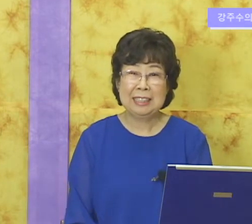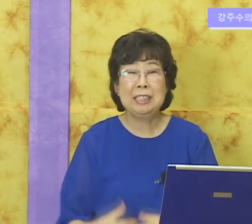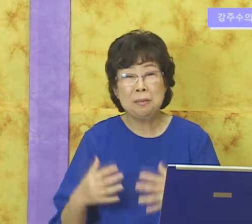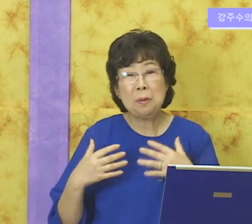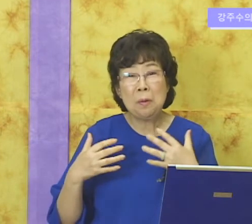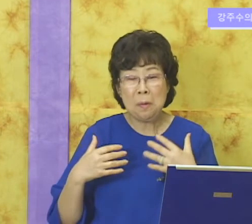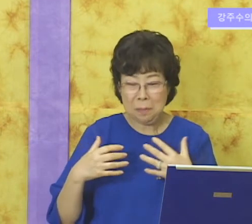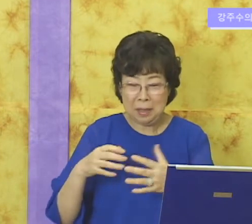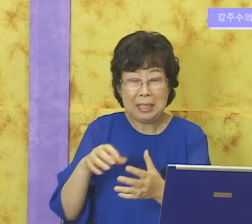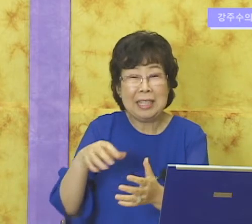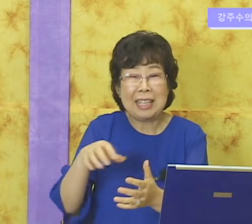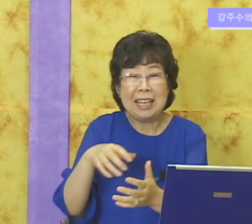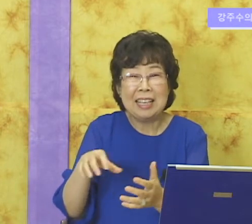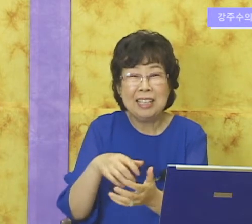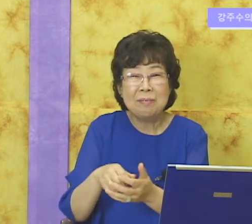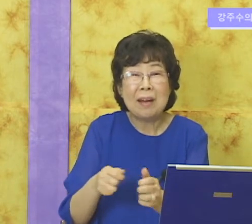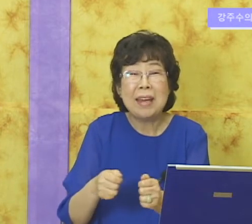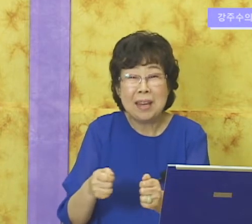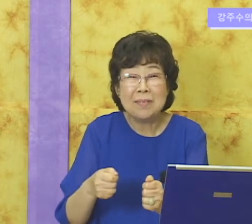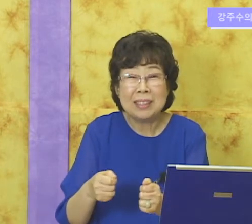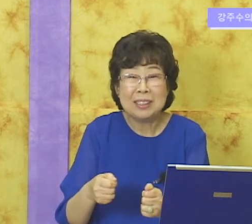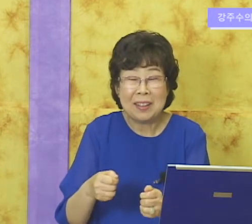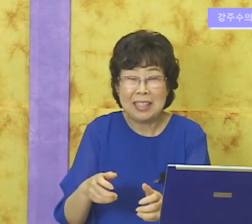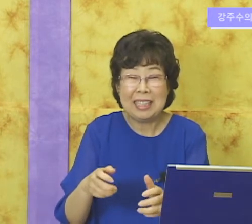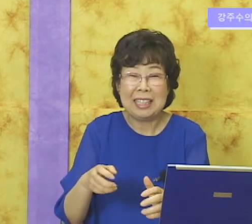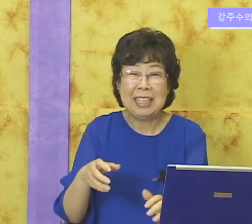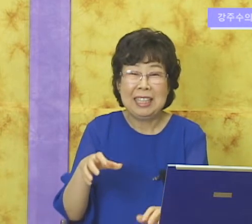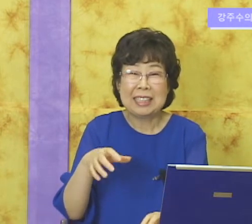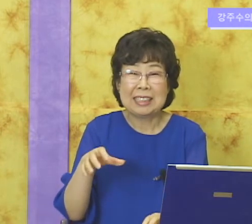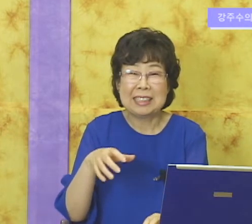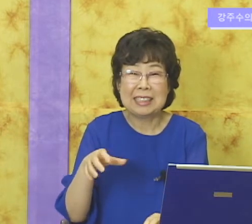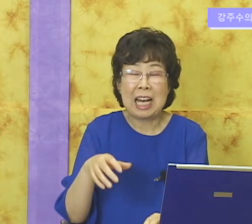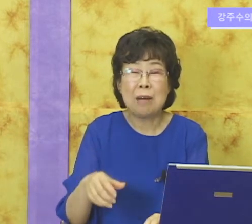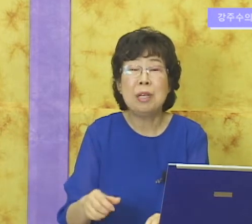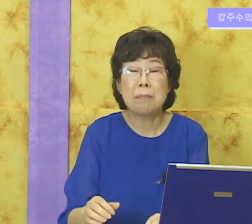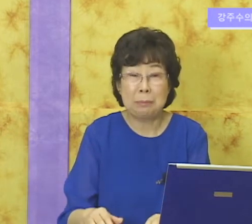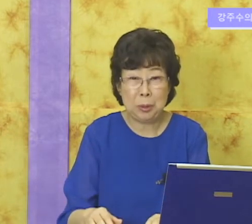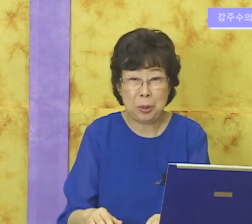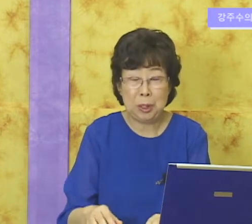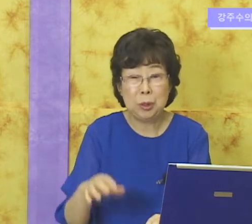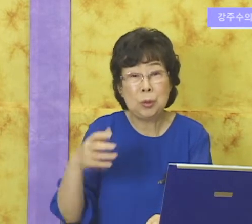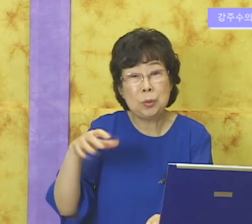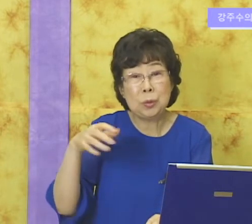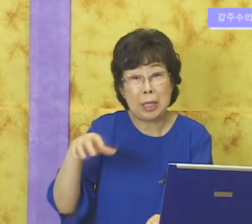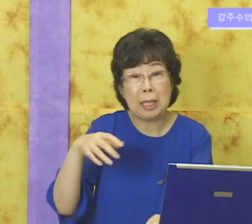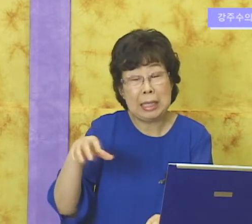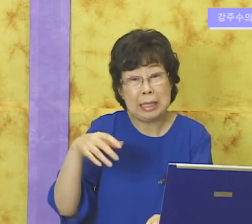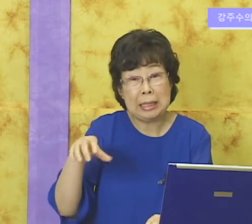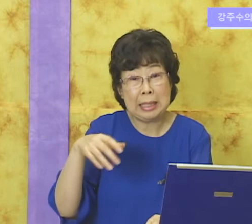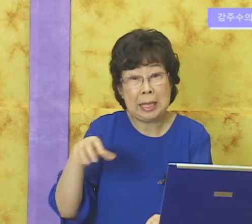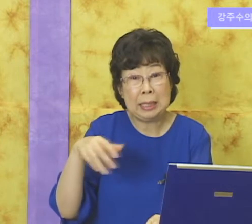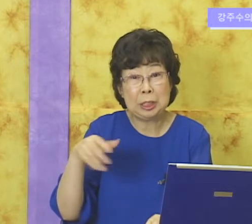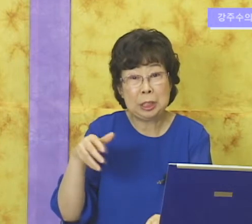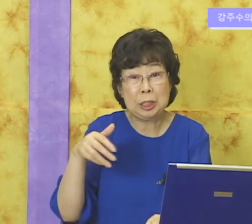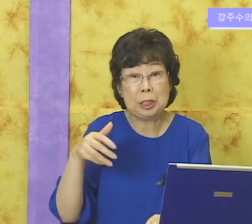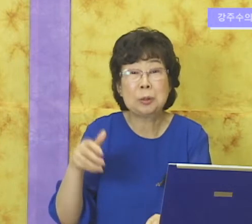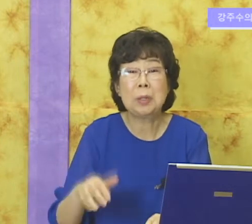저희 집에 놀러 오면 이렇게 밥 해 먹죠. 예, 그 압력밥솥 추가 이렇게 칙칙칙칙 소리